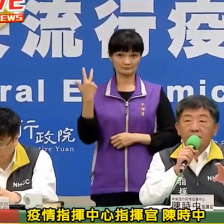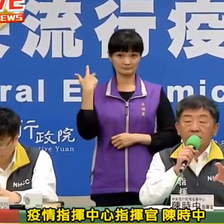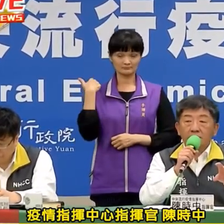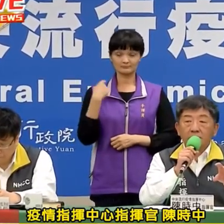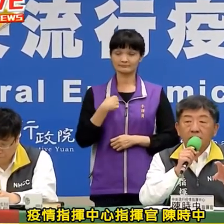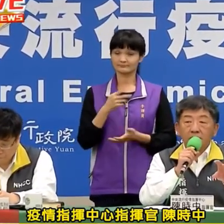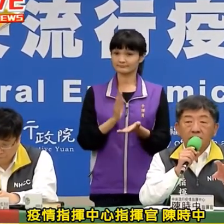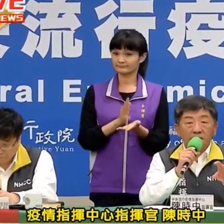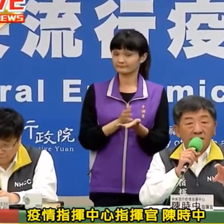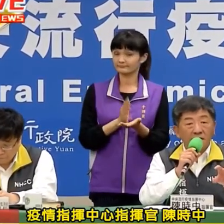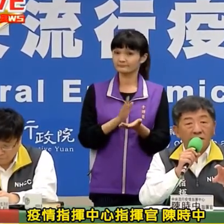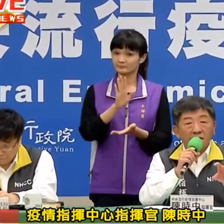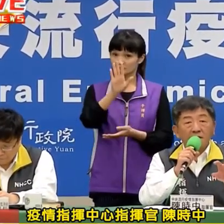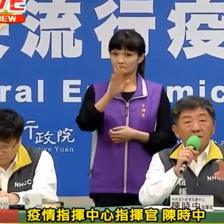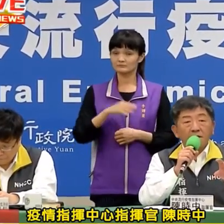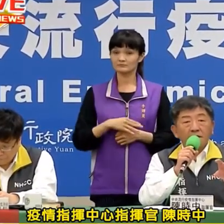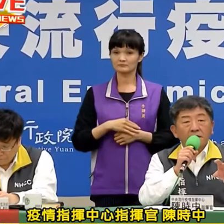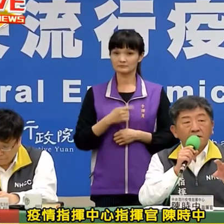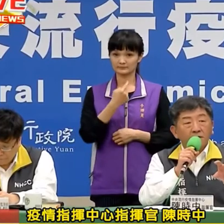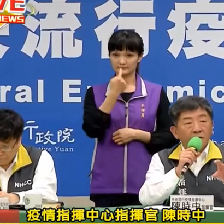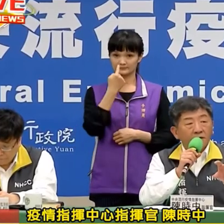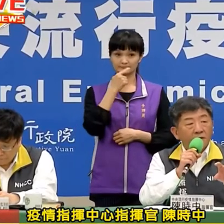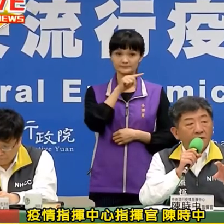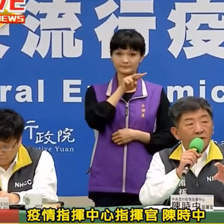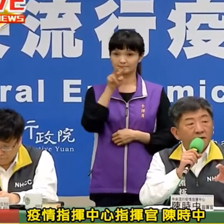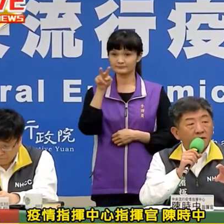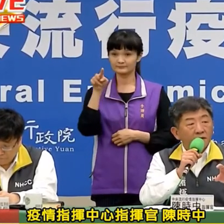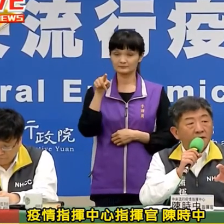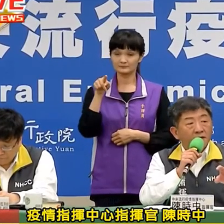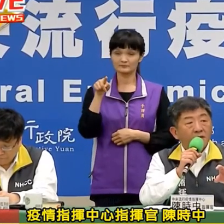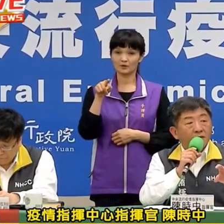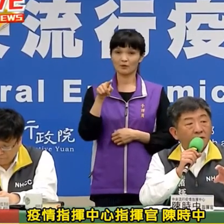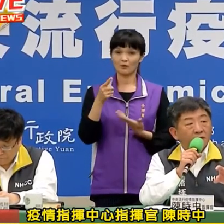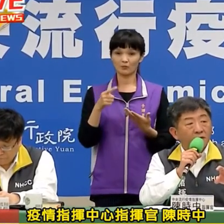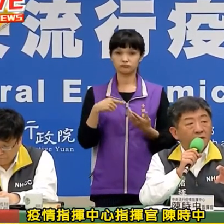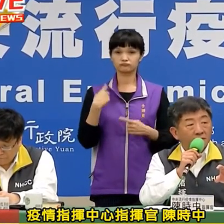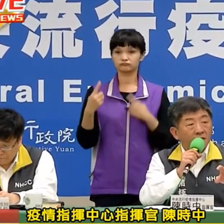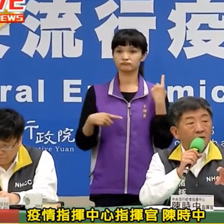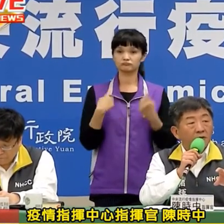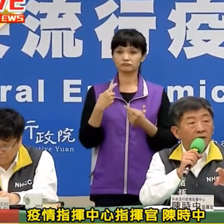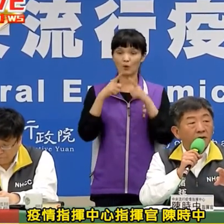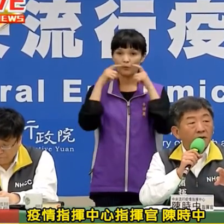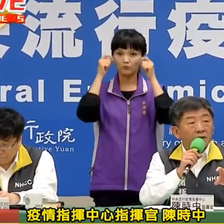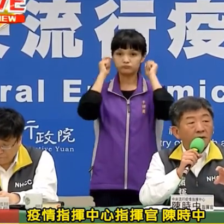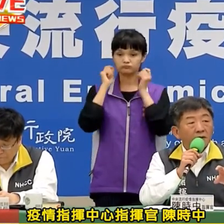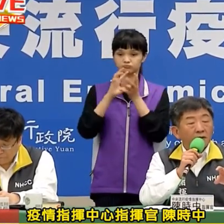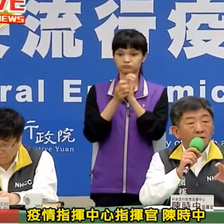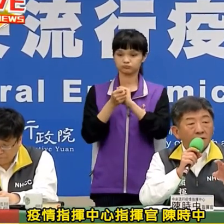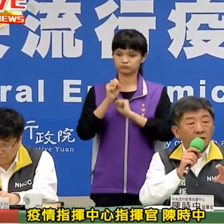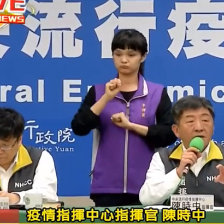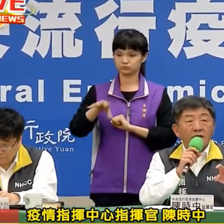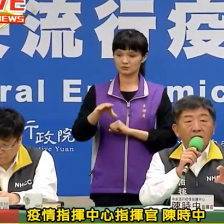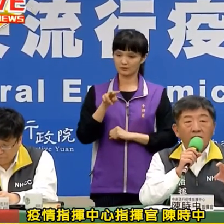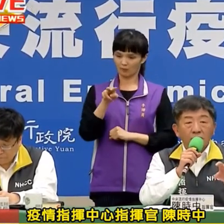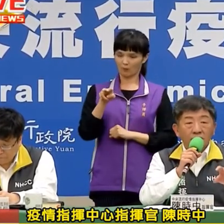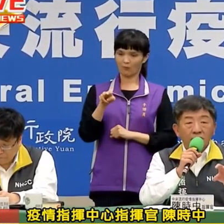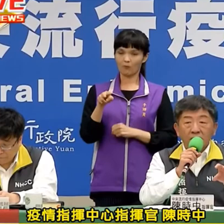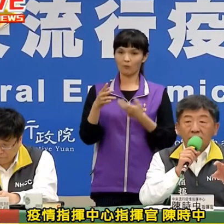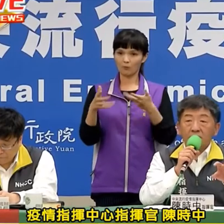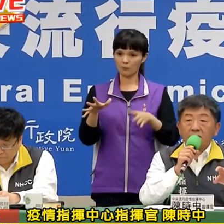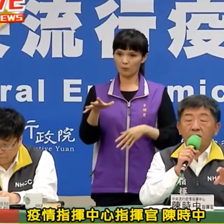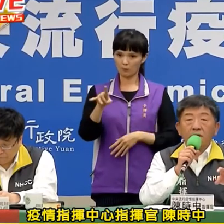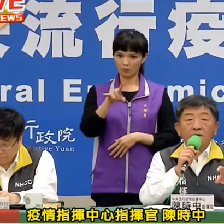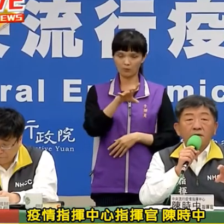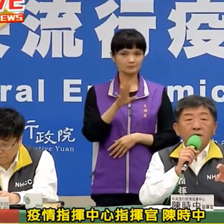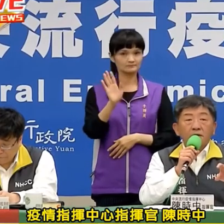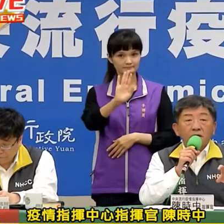拜就开始讲，就是说其实有时候看到哈这种被丢弃的这样的口罩其实蛮多的，好，所以大家一定要